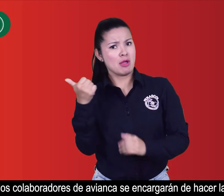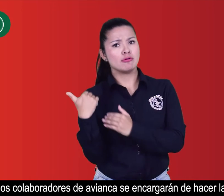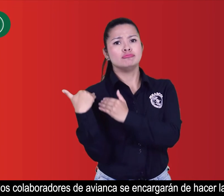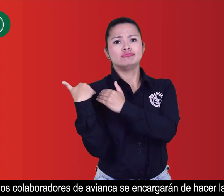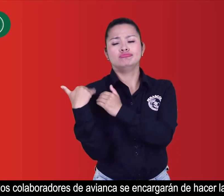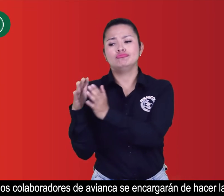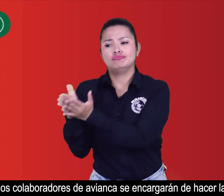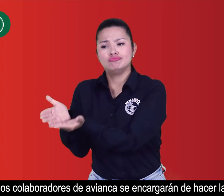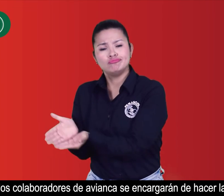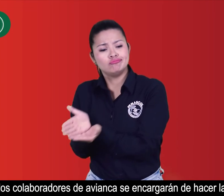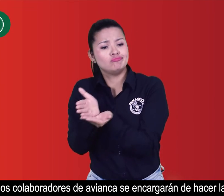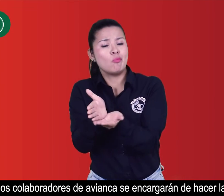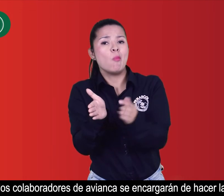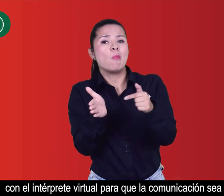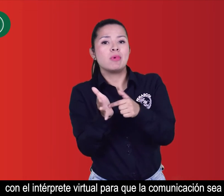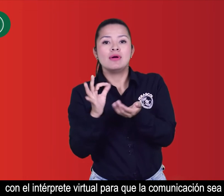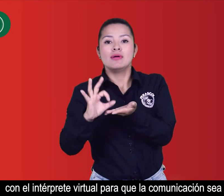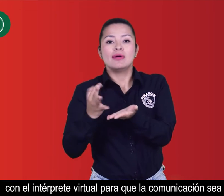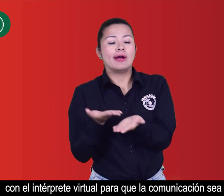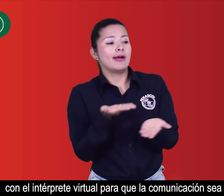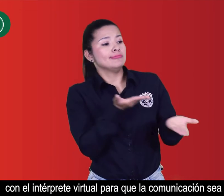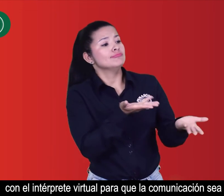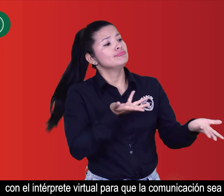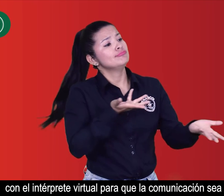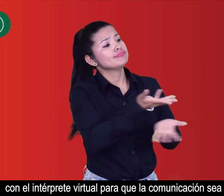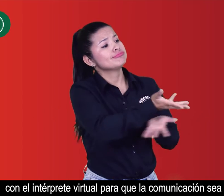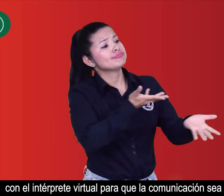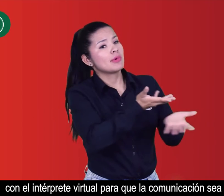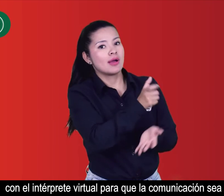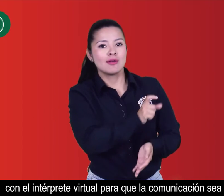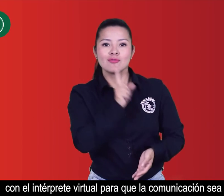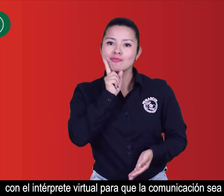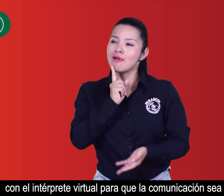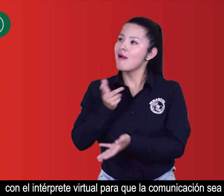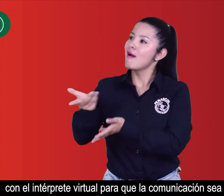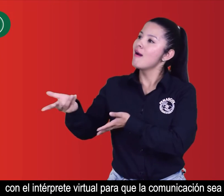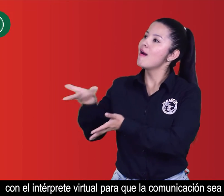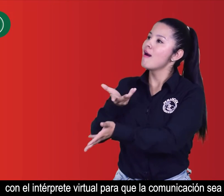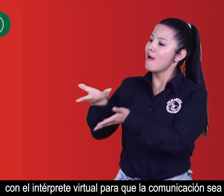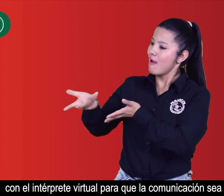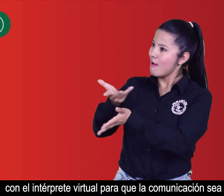encargarán de hacer la conexión con el intérprete virtual para que la comunicación sea efectiva.